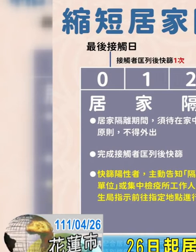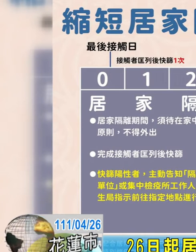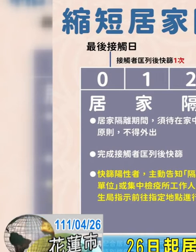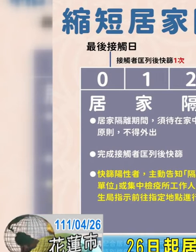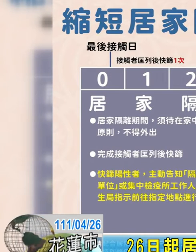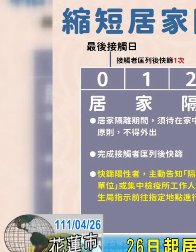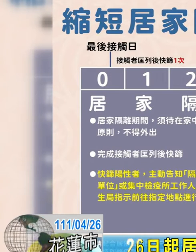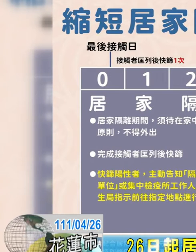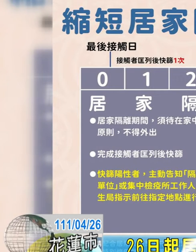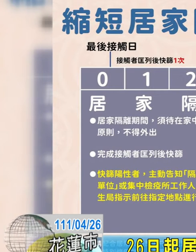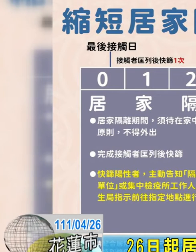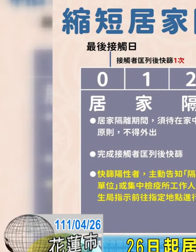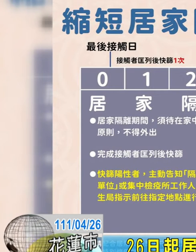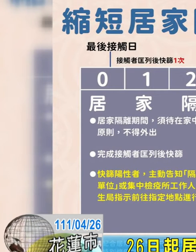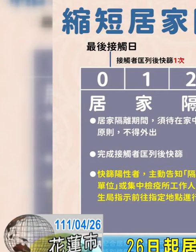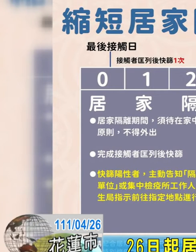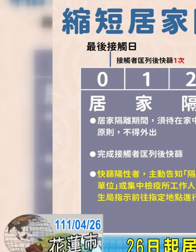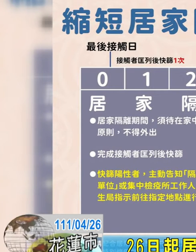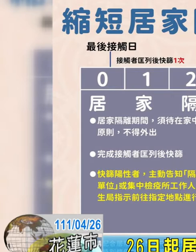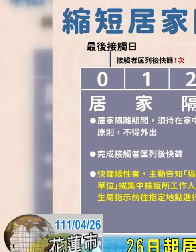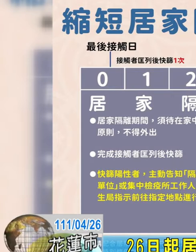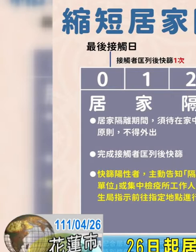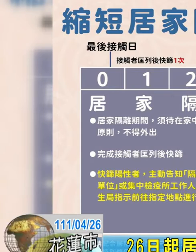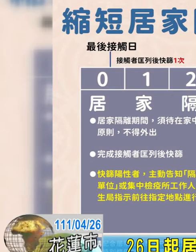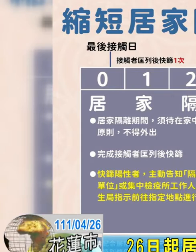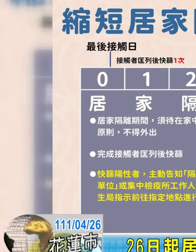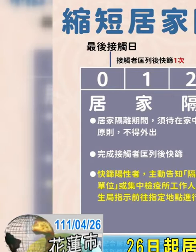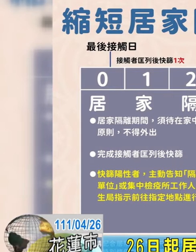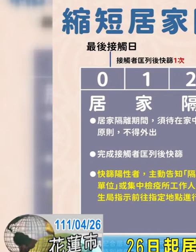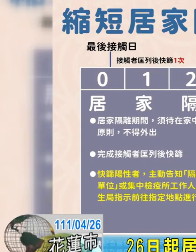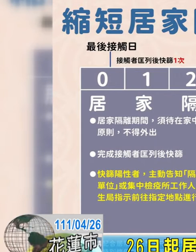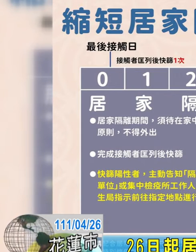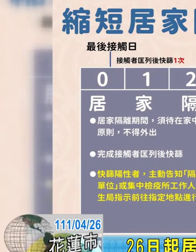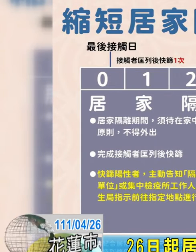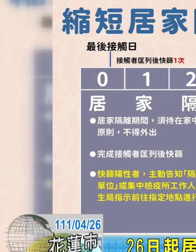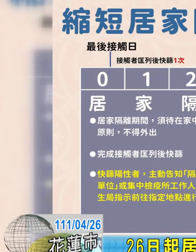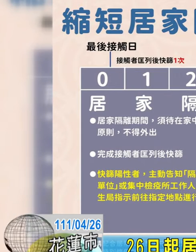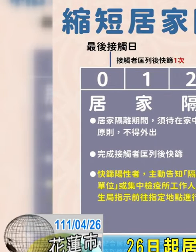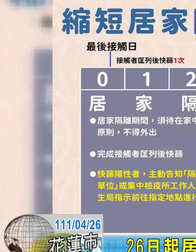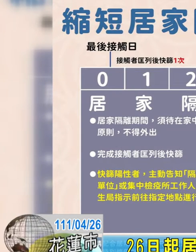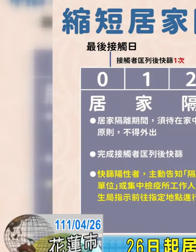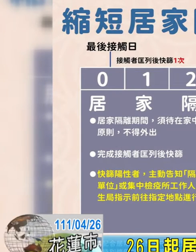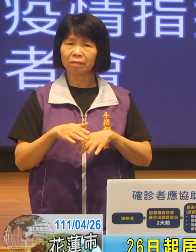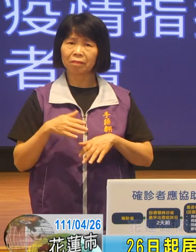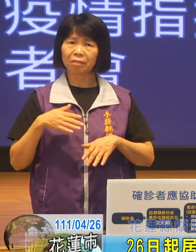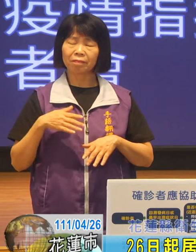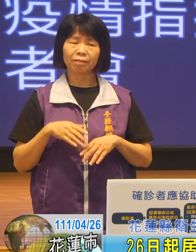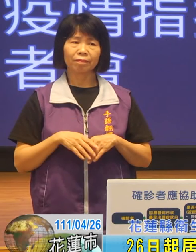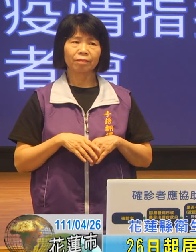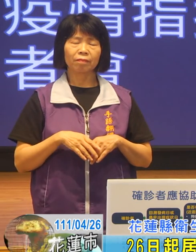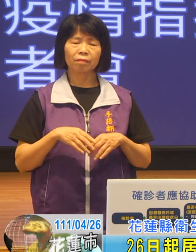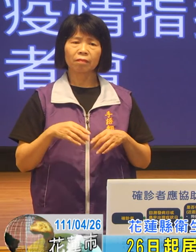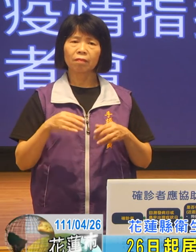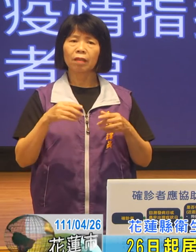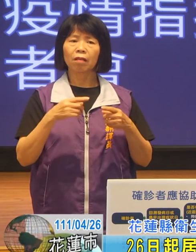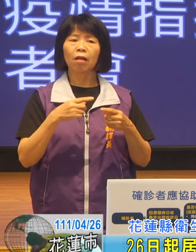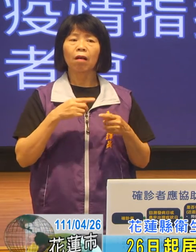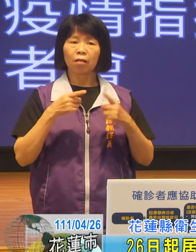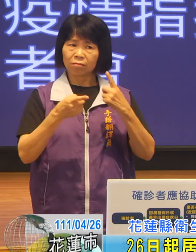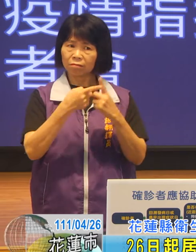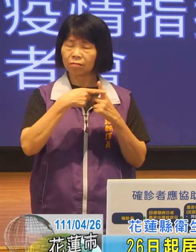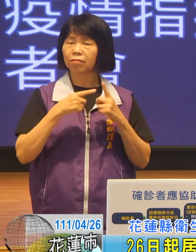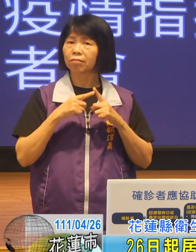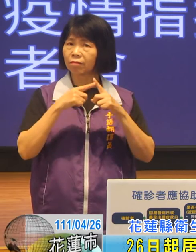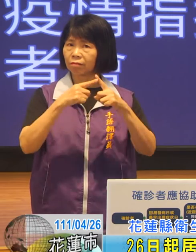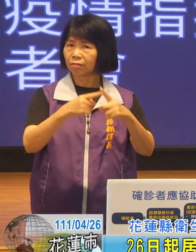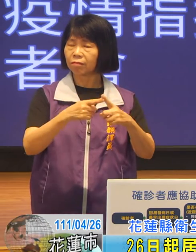大众交通运输外出工作，但不能聚餐或到餐厅内用，不能到校上课。 首先，不发足迹，并不代表不